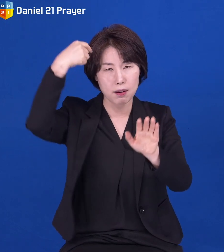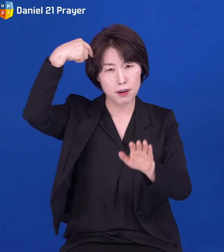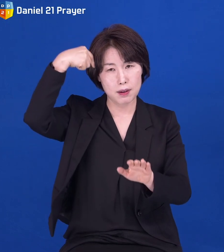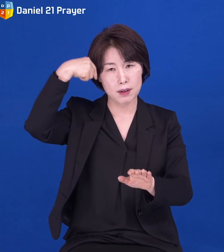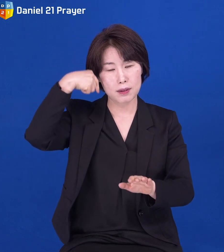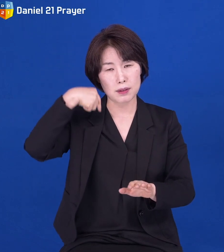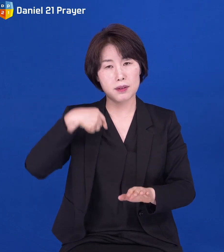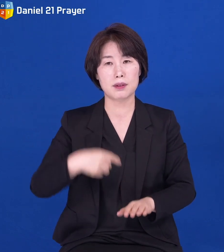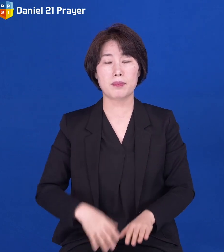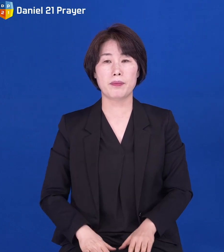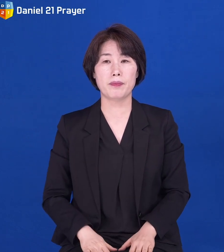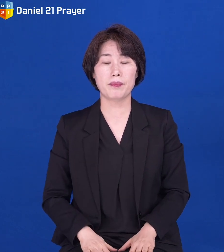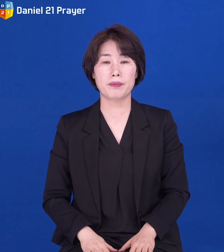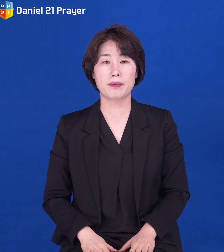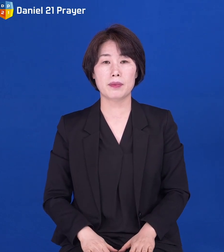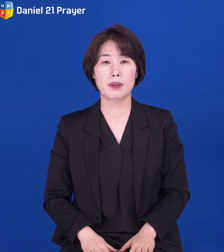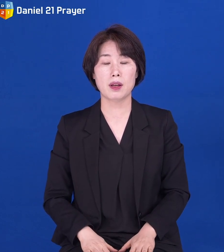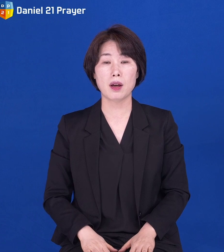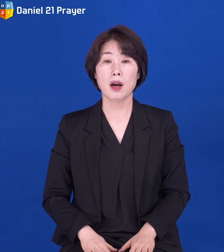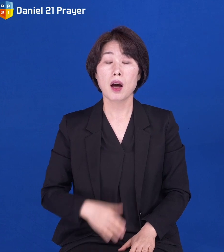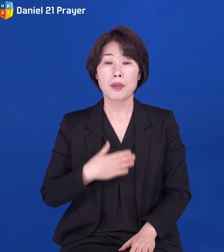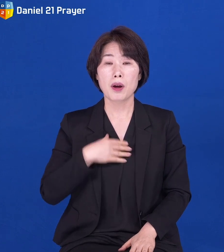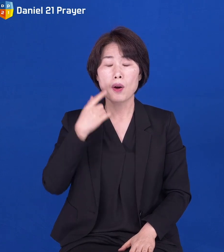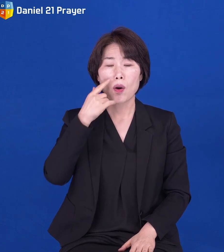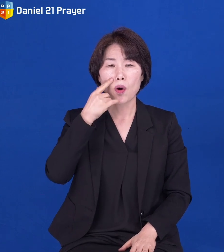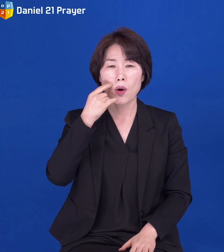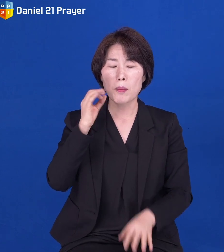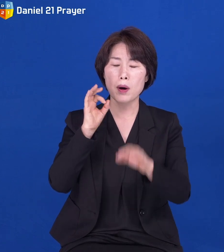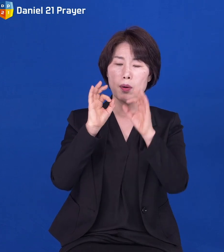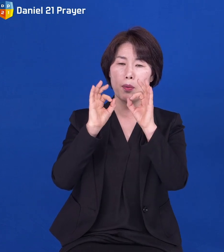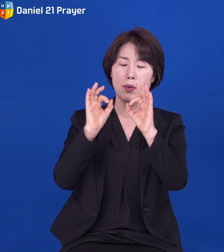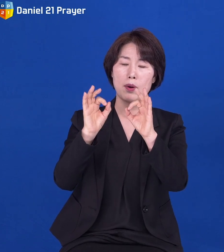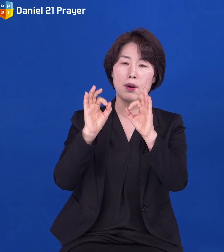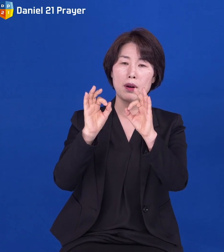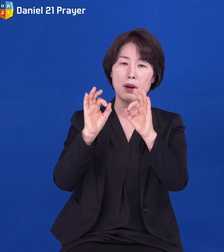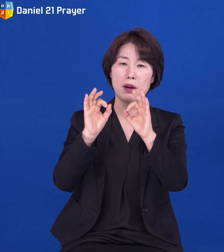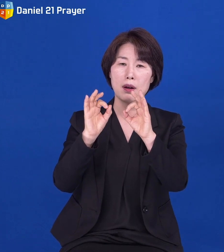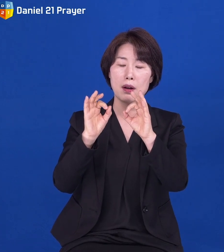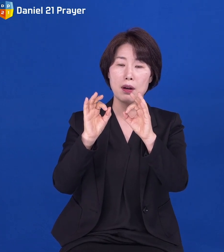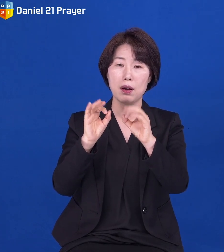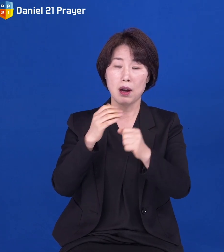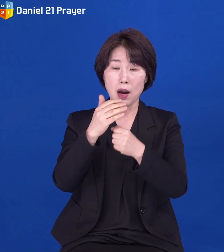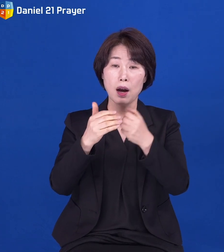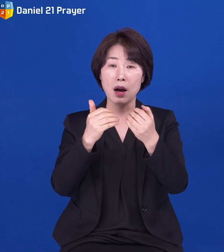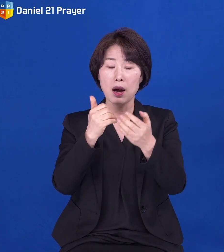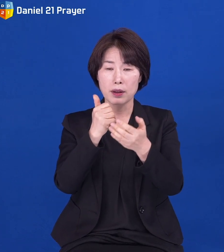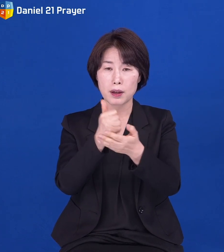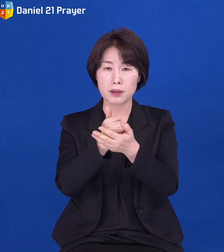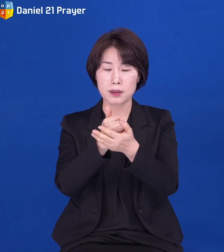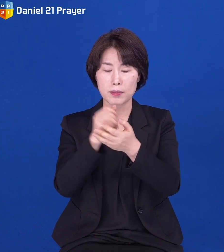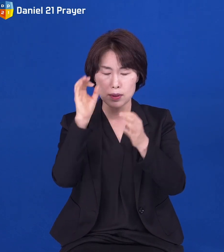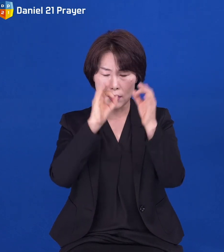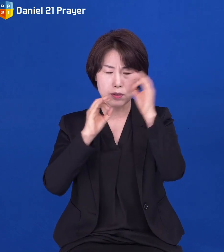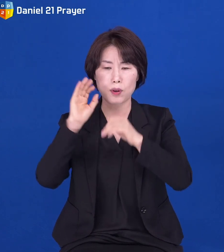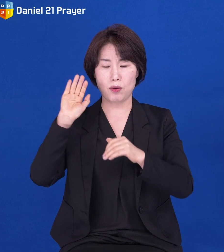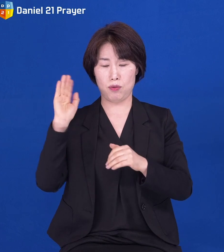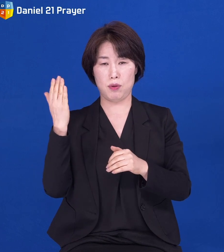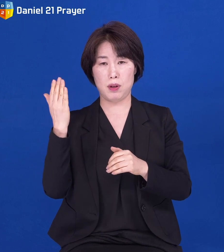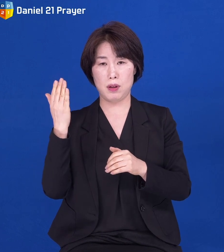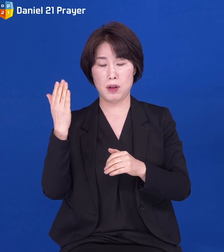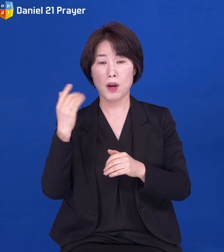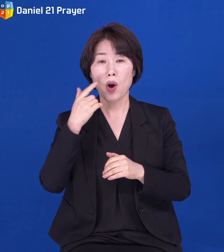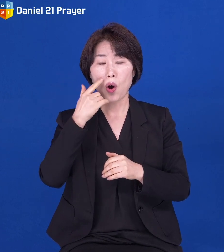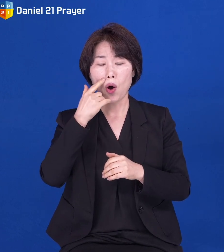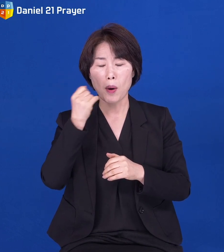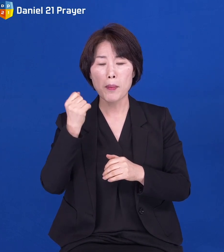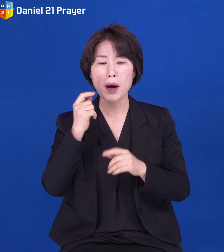우리 엄마 보니까 그래 내가 이런 기회가 있을 때 항상 하나님을 내가 찾아야 되겠다. 나도 하나님을 찾아야 되겠다 해서 엄마 말이